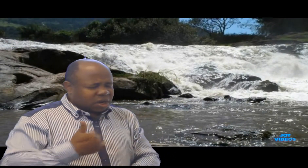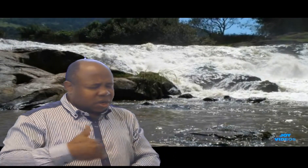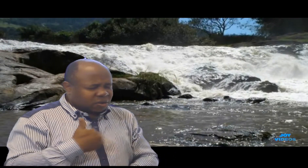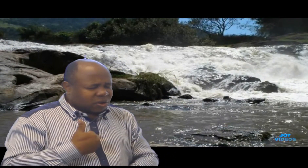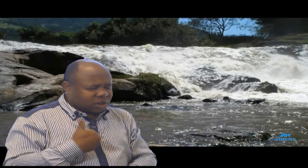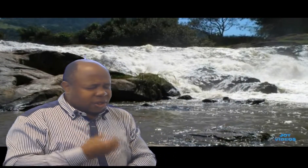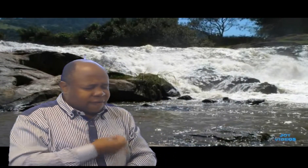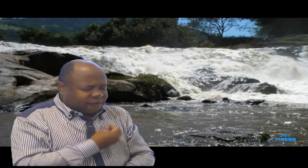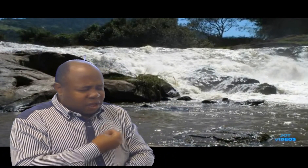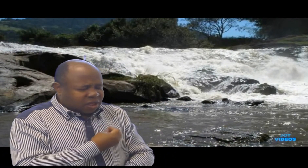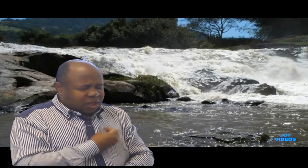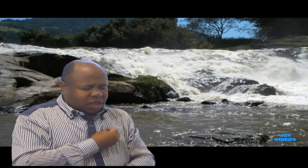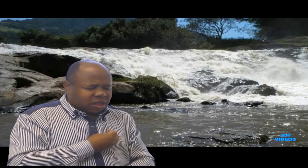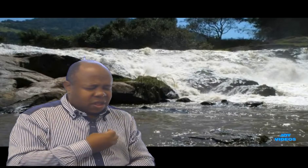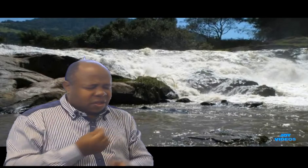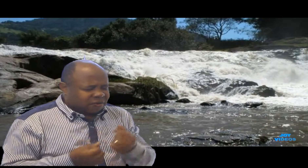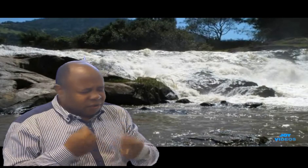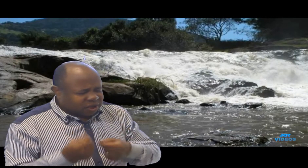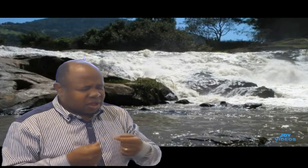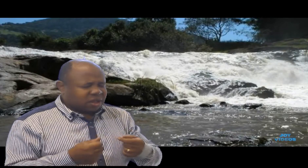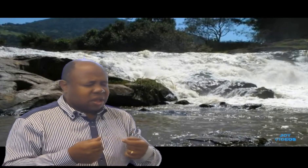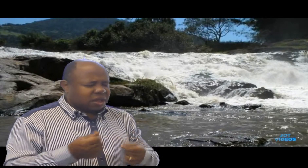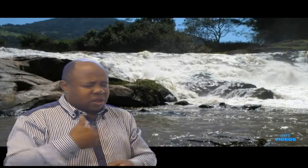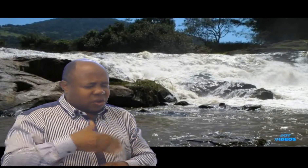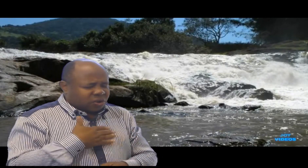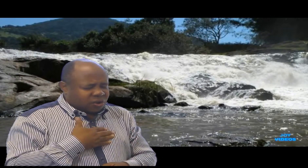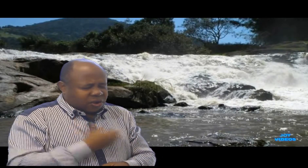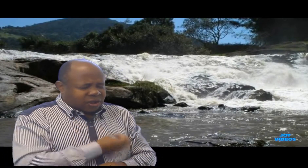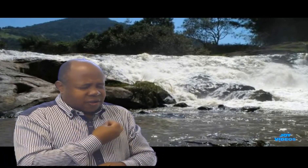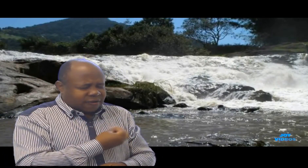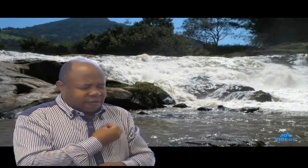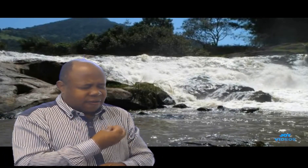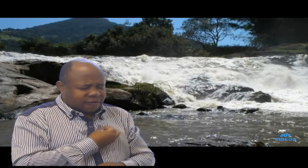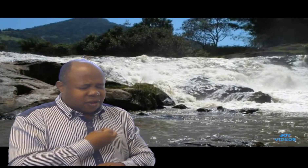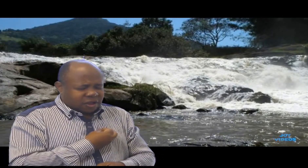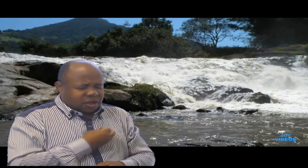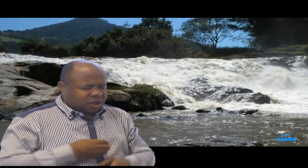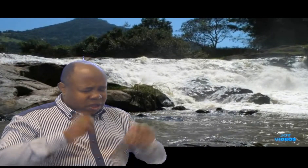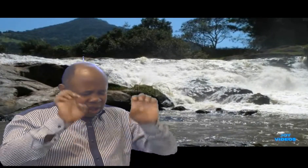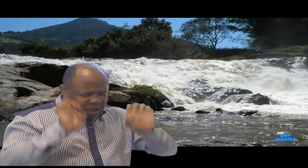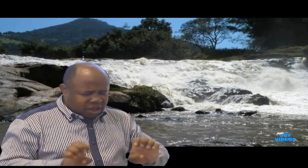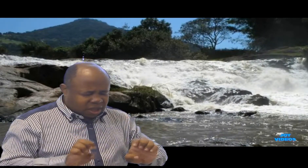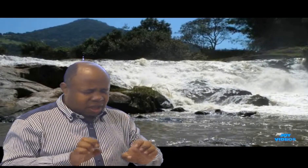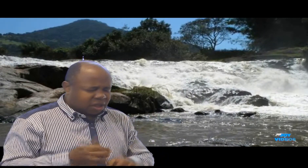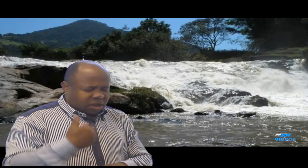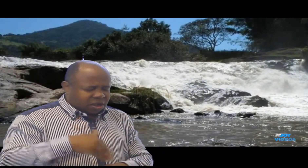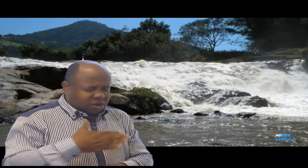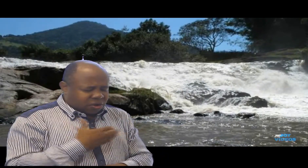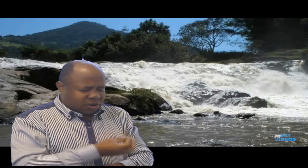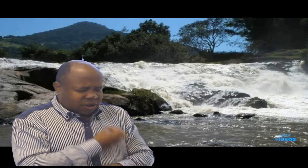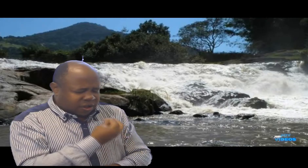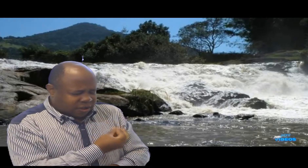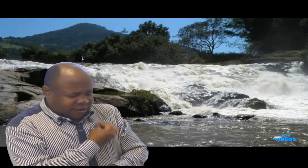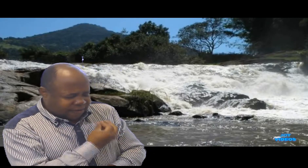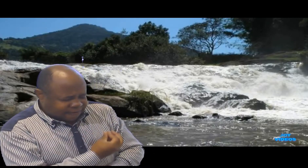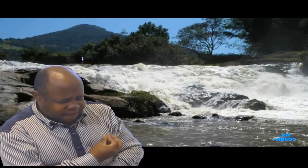a nossa vida educacional, a nossa vida de entretenimento, aquela pessoa que vai estar dirigindo